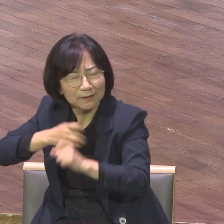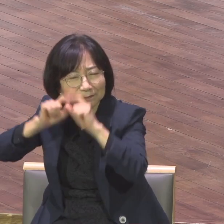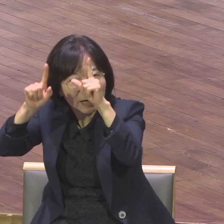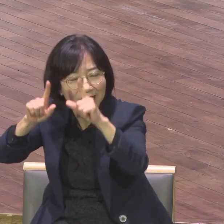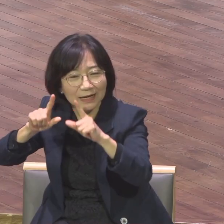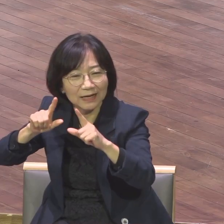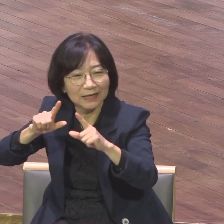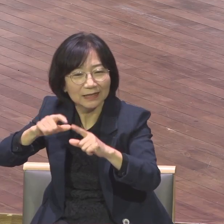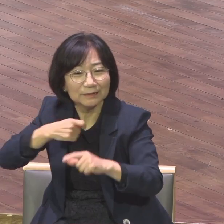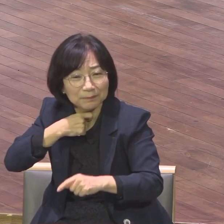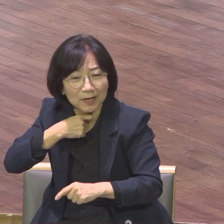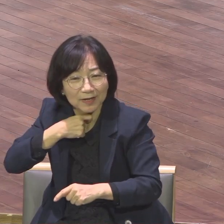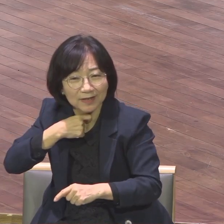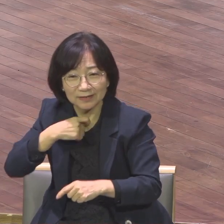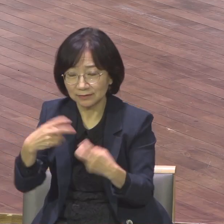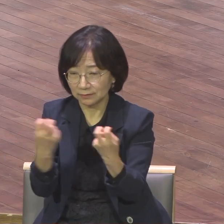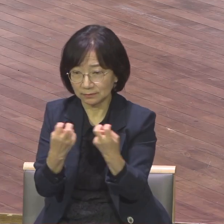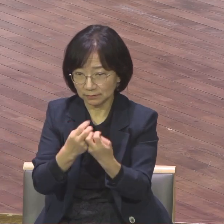그것은 바로